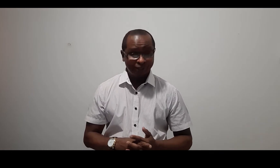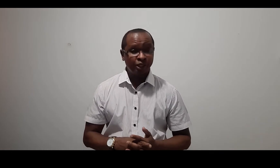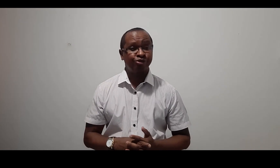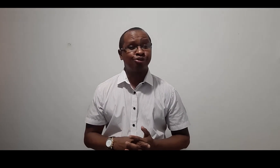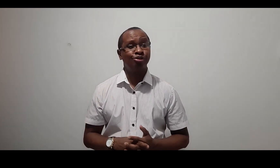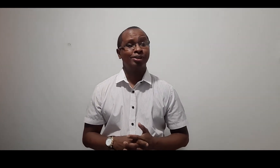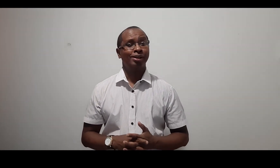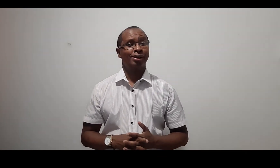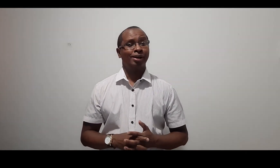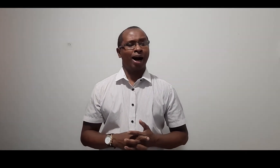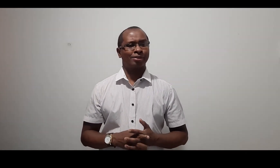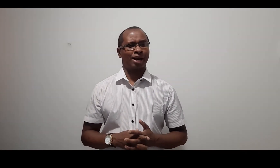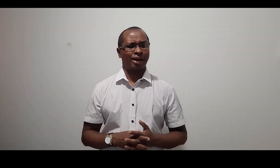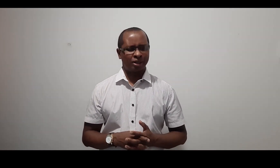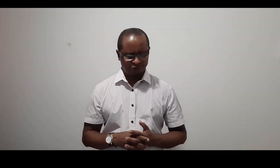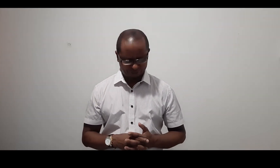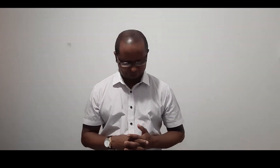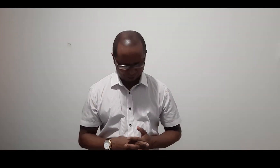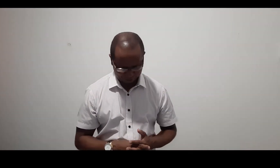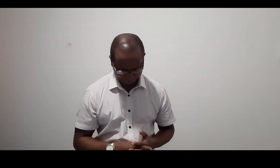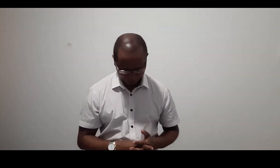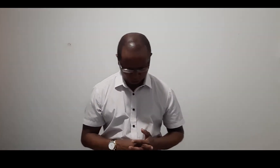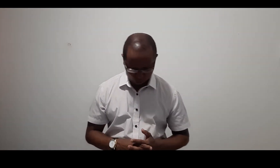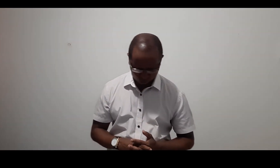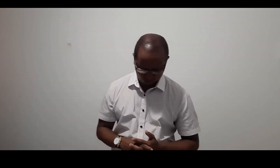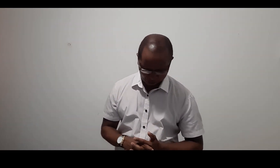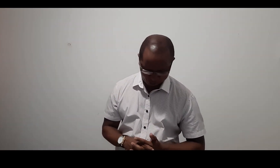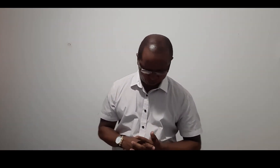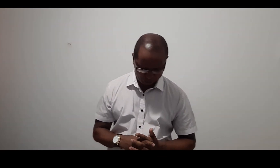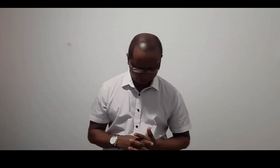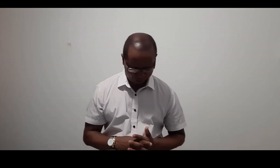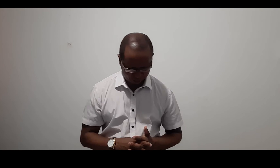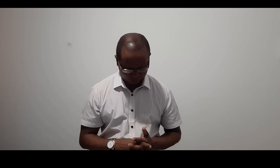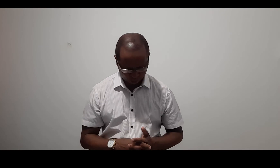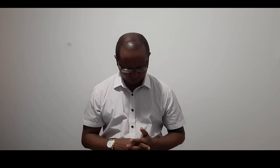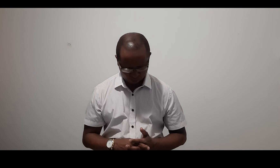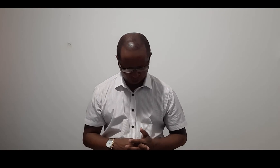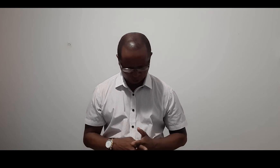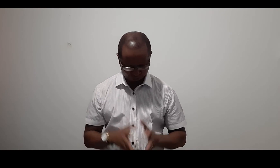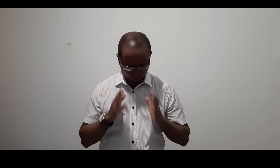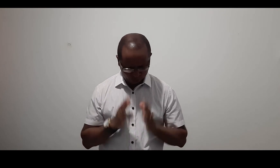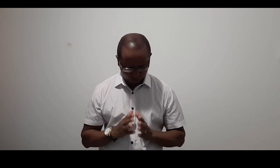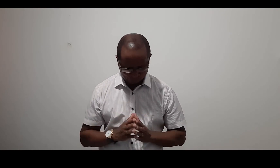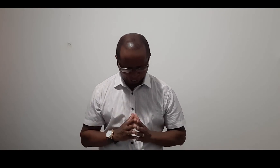ny fo anjakan'ny fahafatesana. Lioka toko faraiky ambin'ny folo nandiny fahasivy amby telopolo. Fa hoy ny tompo